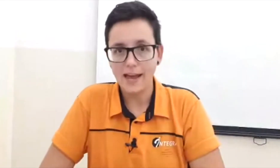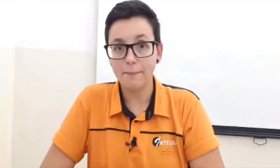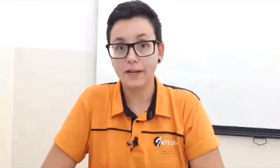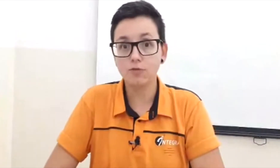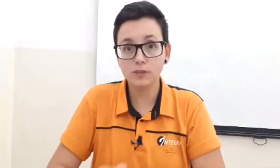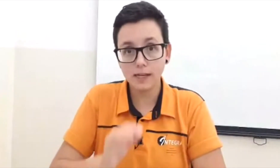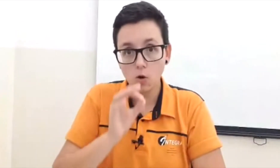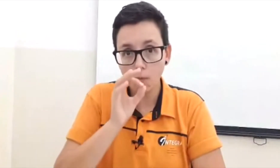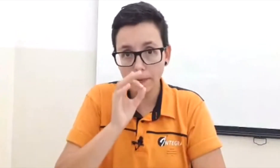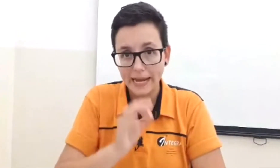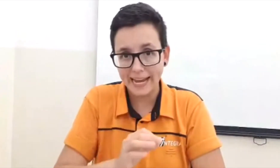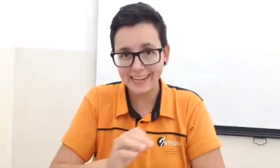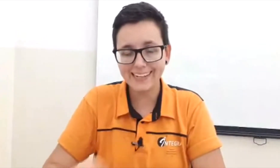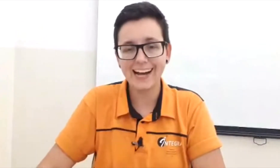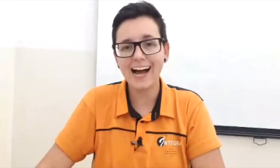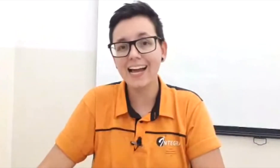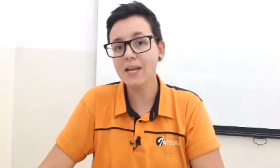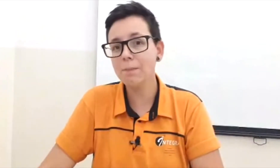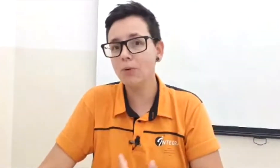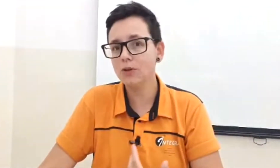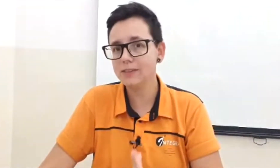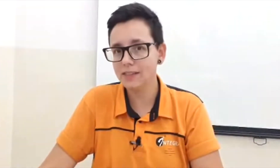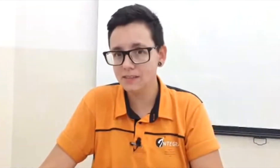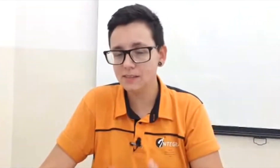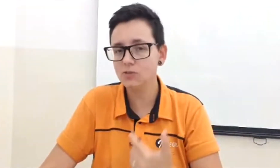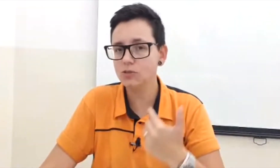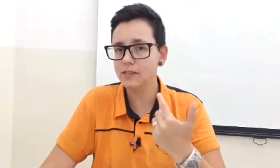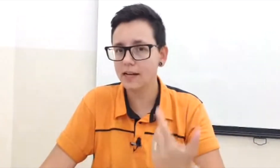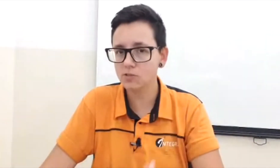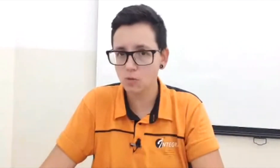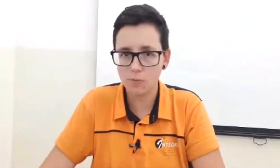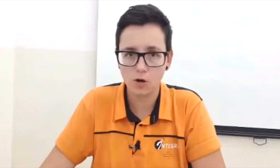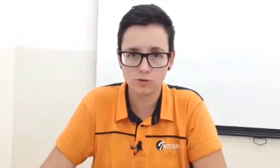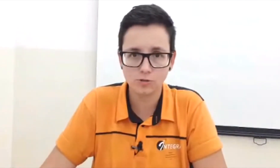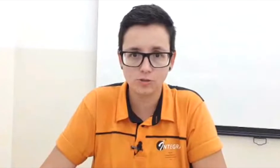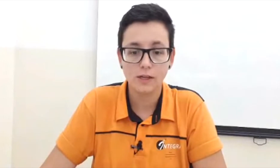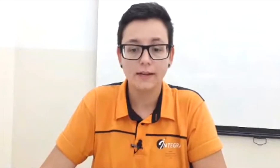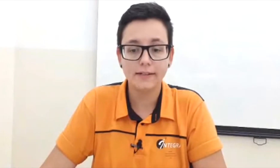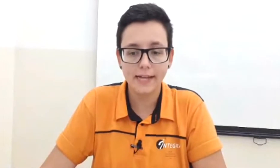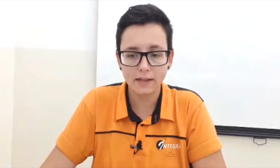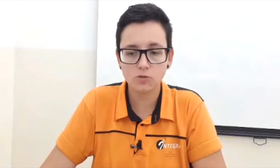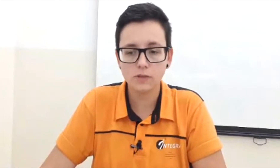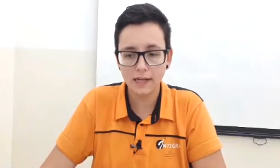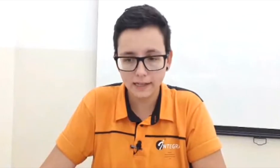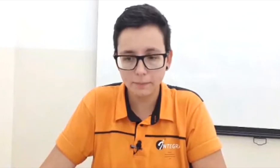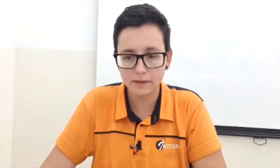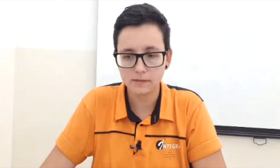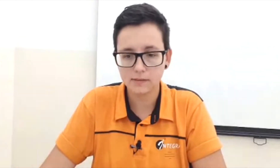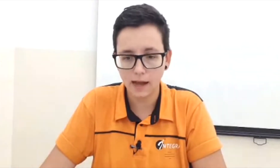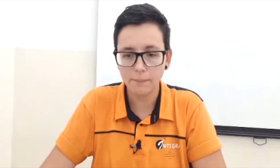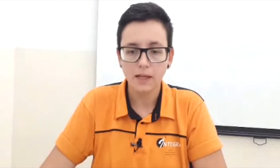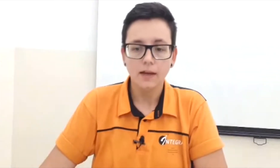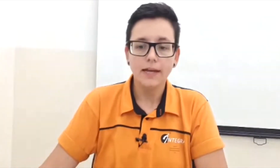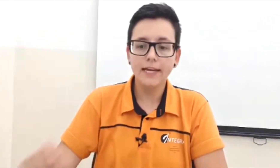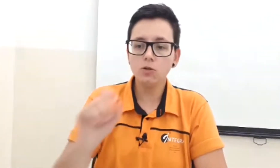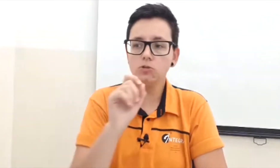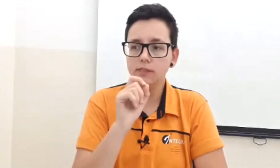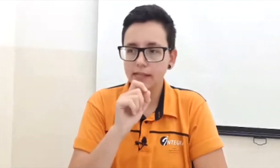para que você compreenda a importância dos sinais compostos dentro da Libras, tá?